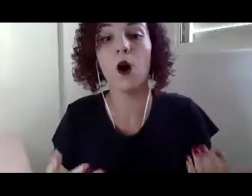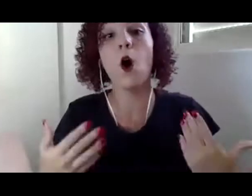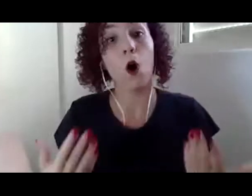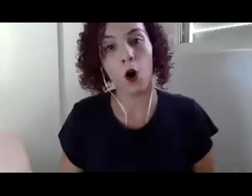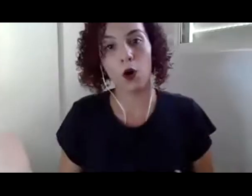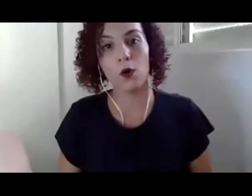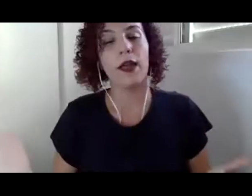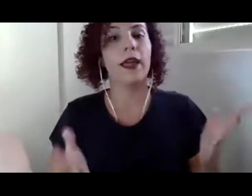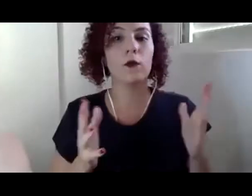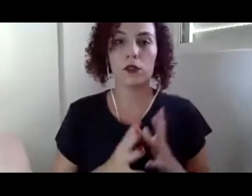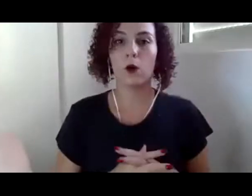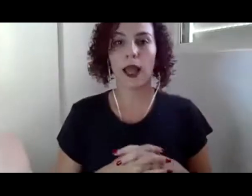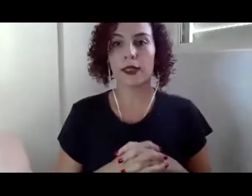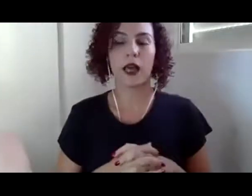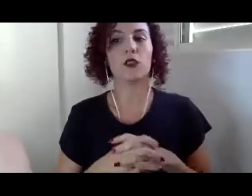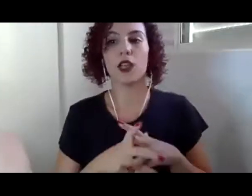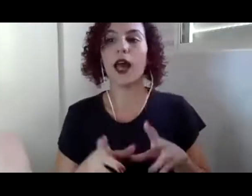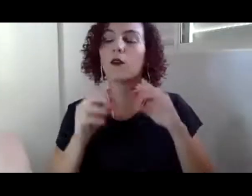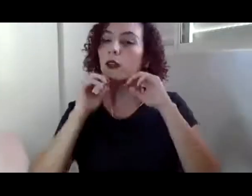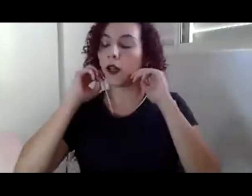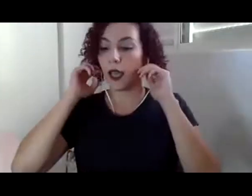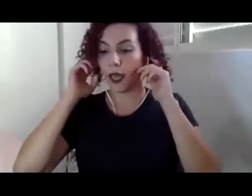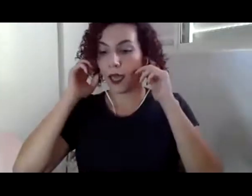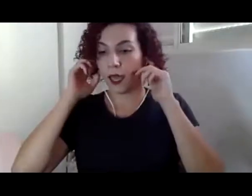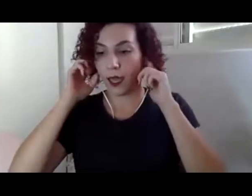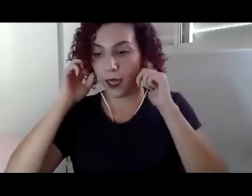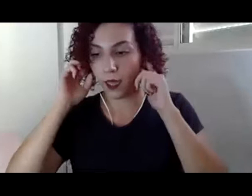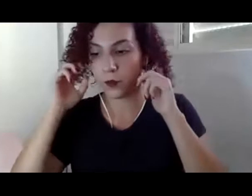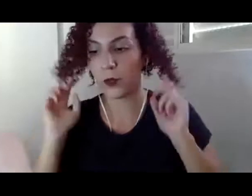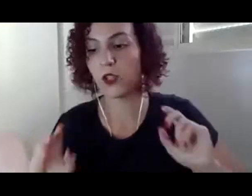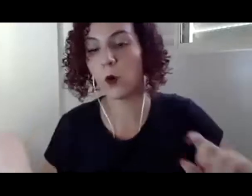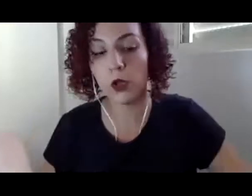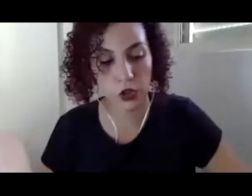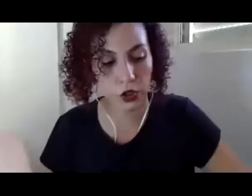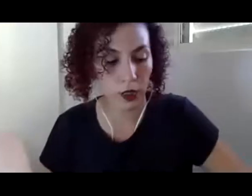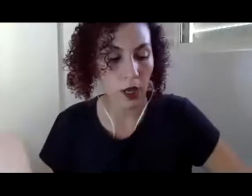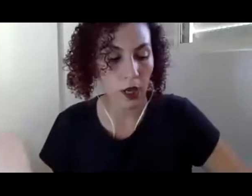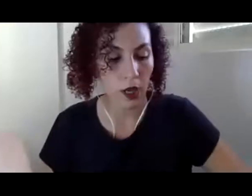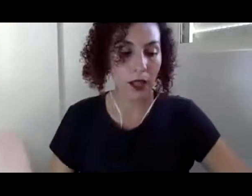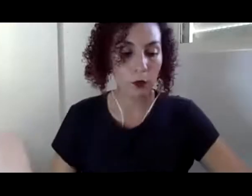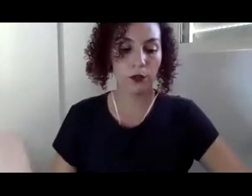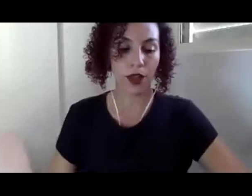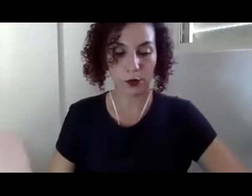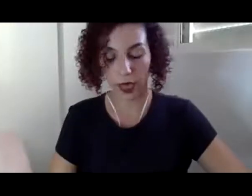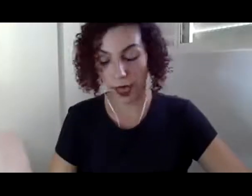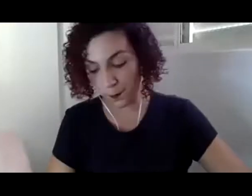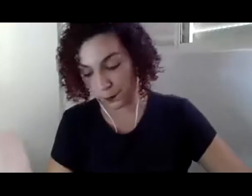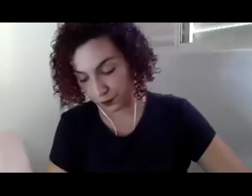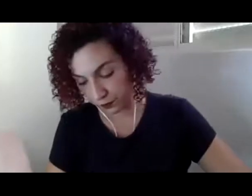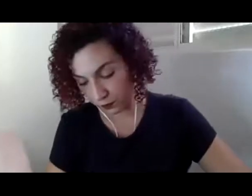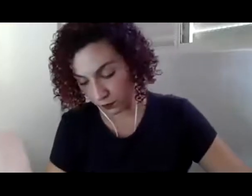próprio. Ou eu estou na sala de aula, eu vou pedir, Ruth, a sua aluna faz